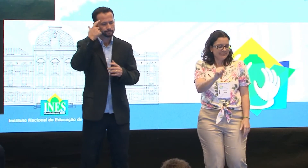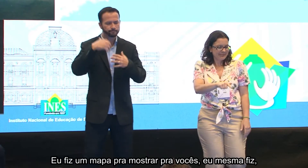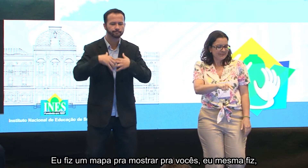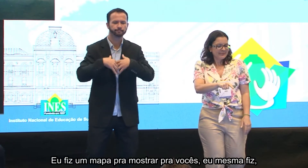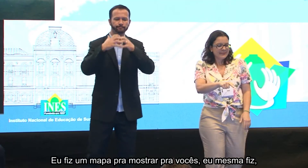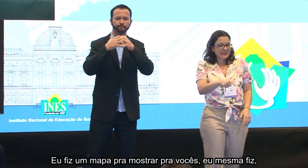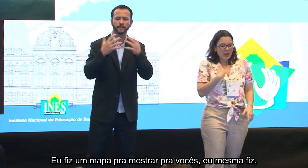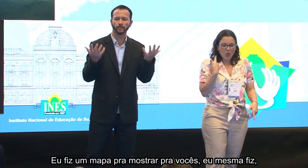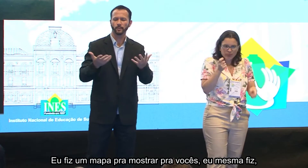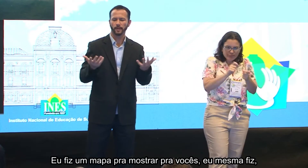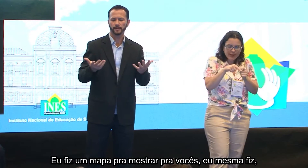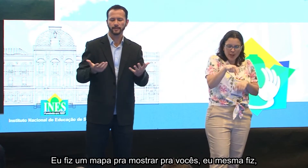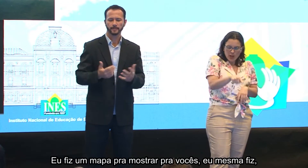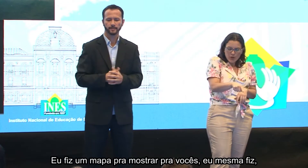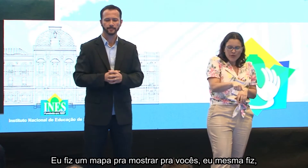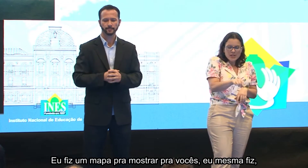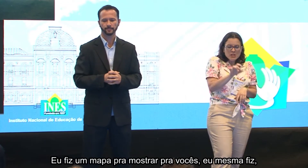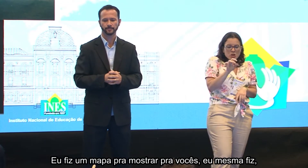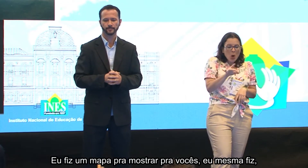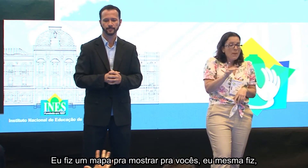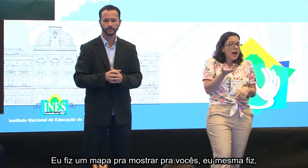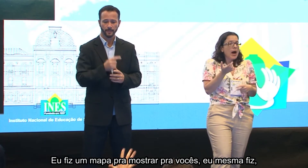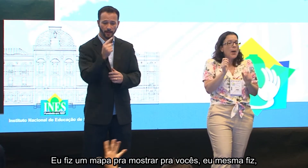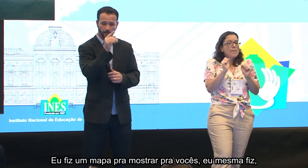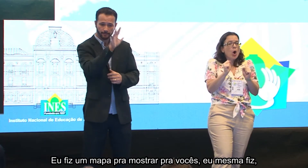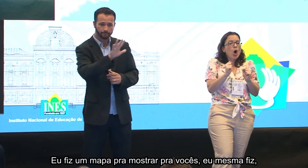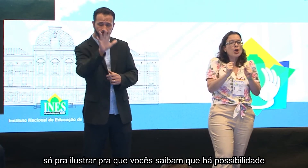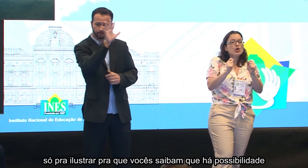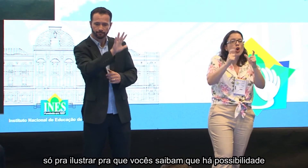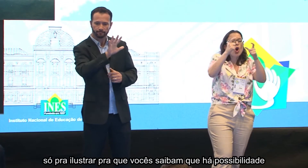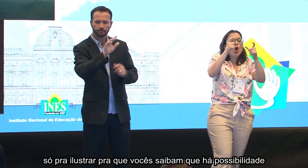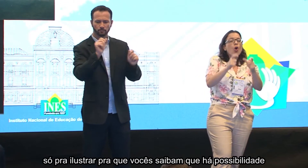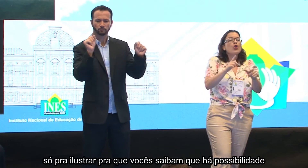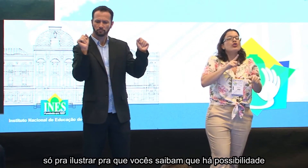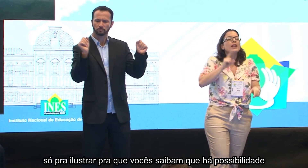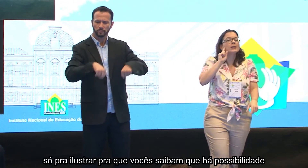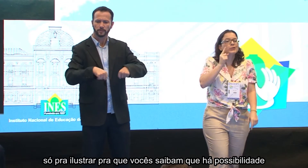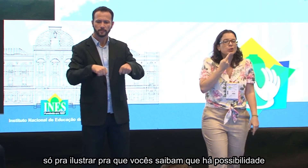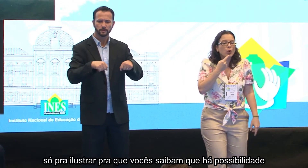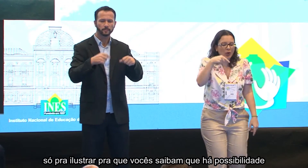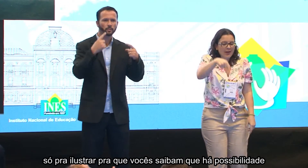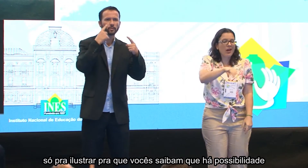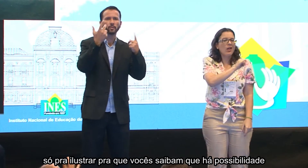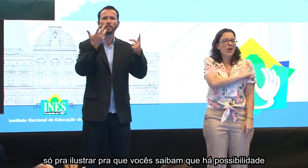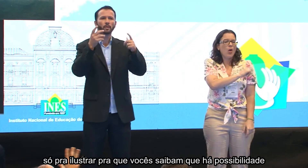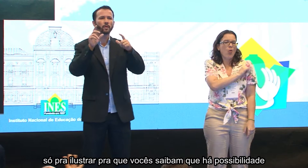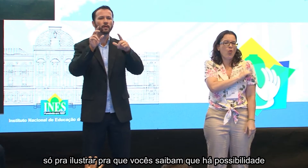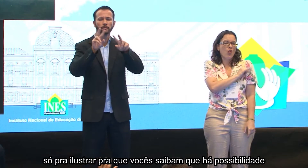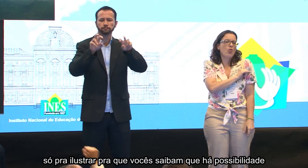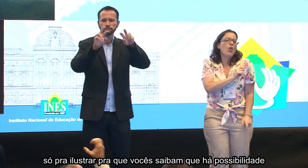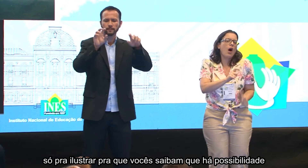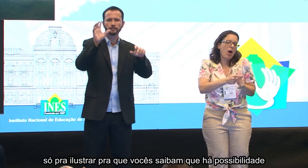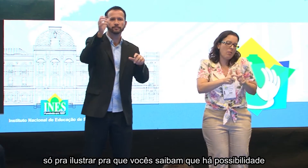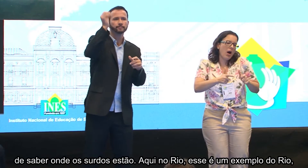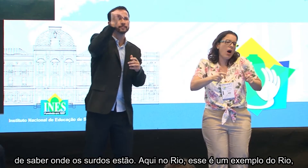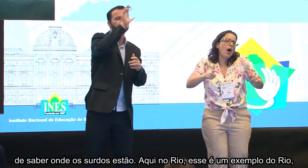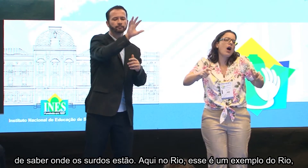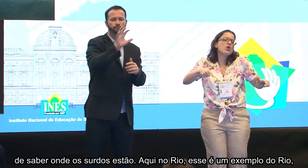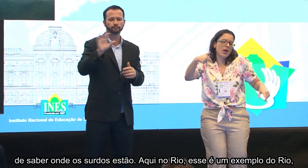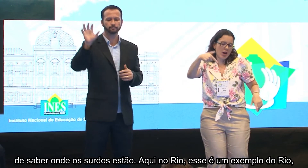Eu fiz um mapa para mostrar para vocês, eu mesma fiz, só para ilustrar, para que vocês saibam que há possibilidade de saber onde os surdos